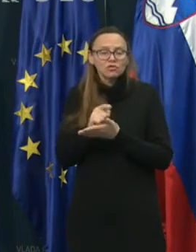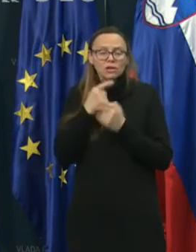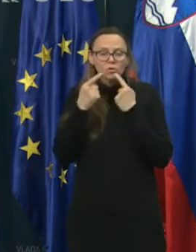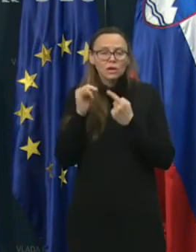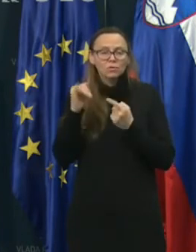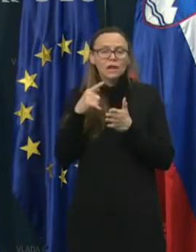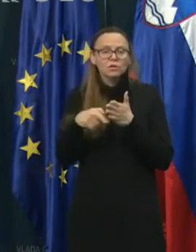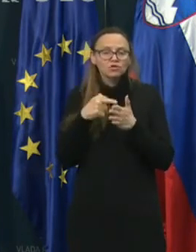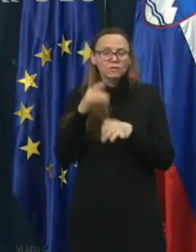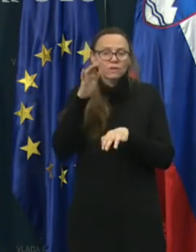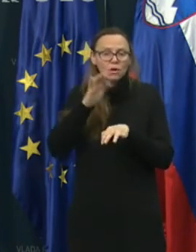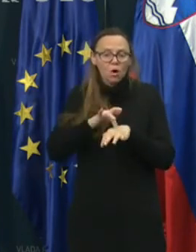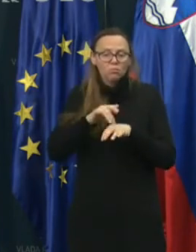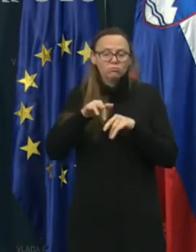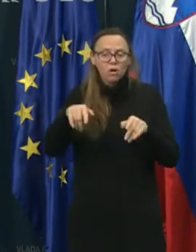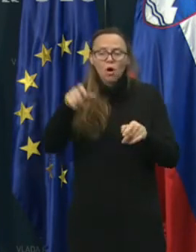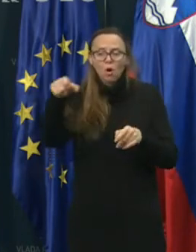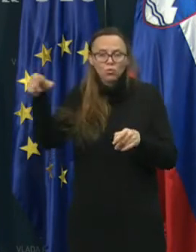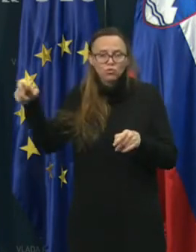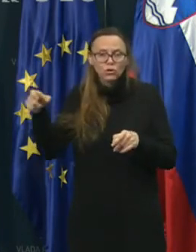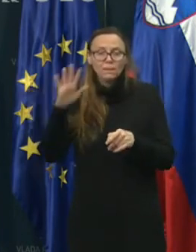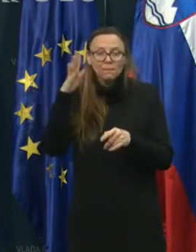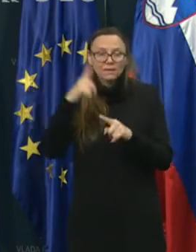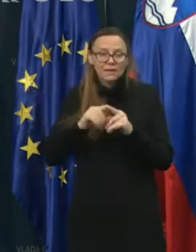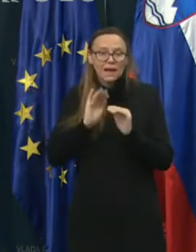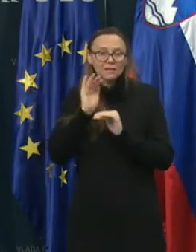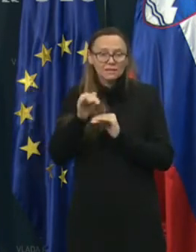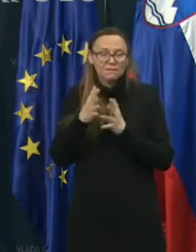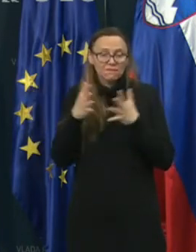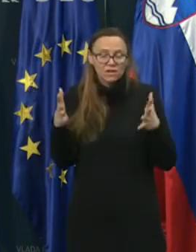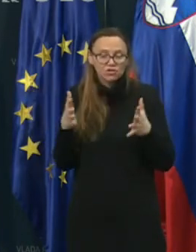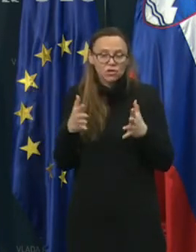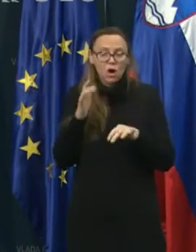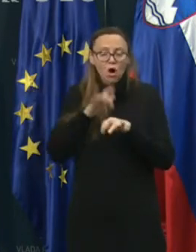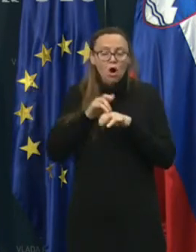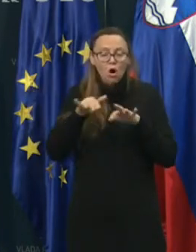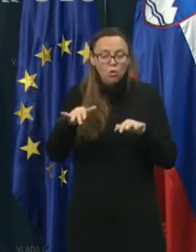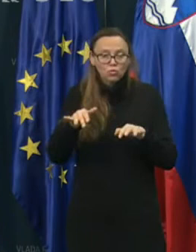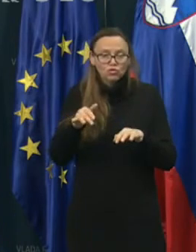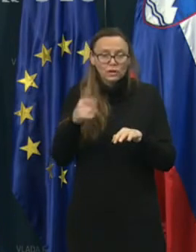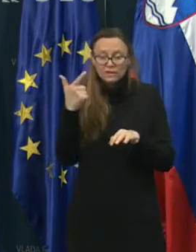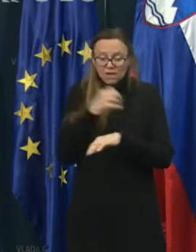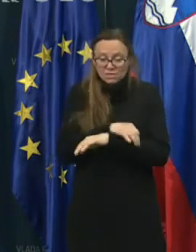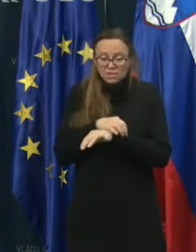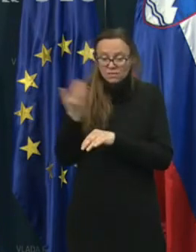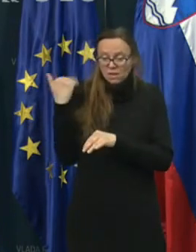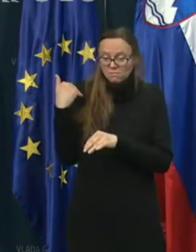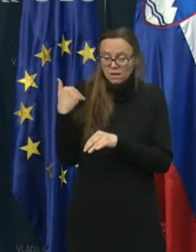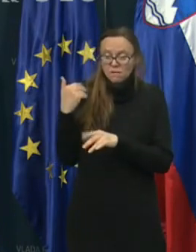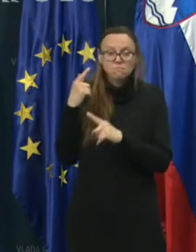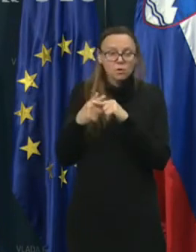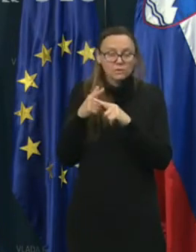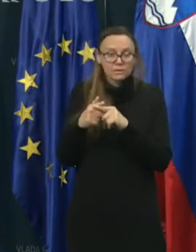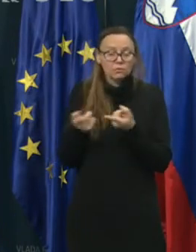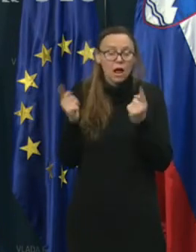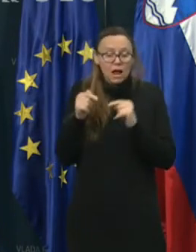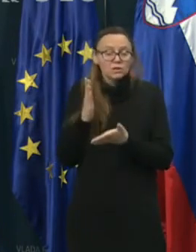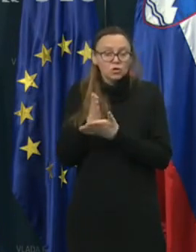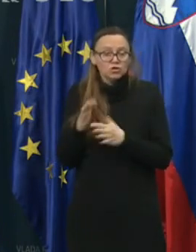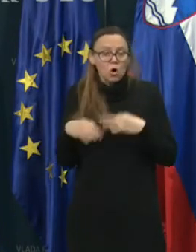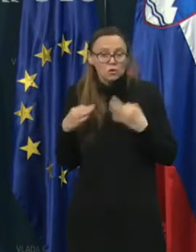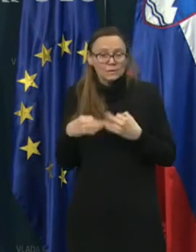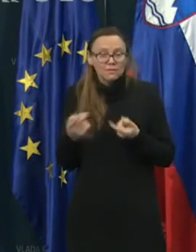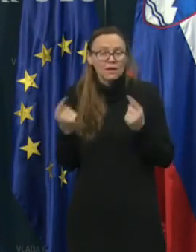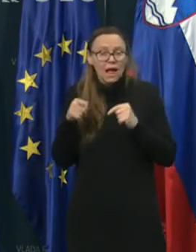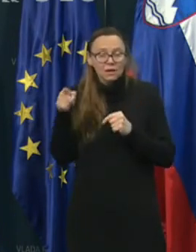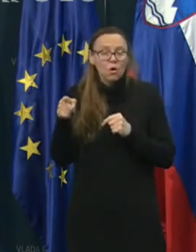večje. Okuženi, ki so bili pozitivni pred 3 tedni, so verjetno že ozdraveli. Ali ste jih od te uradne številke